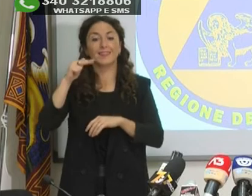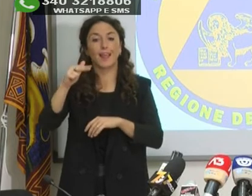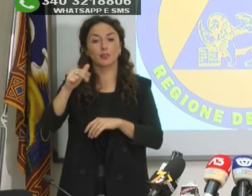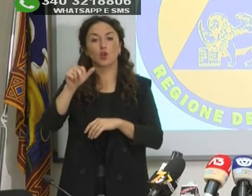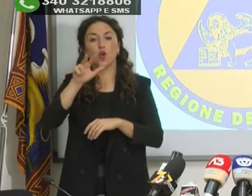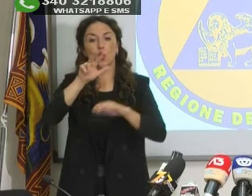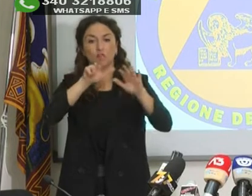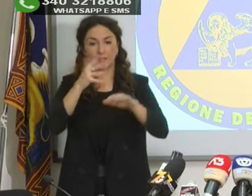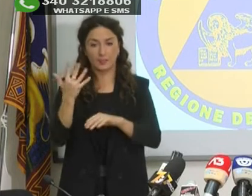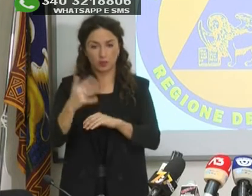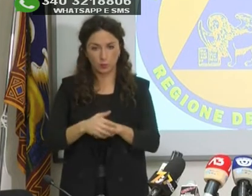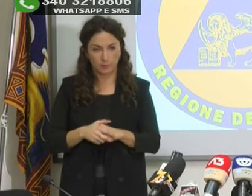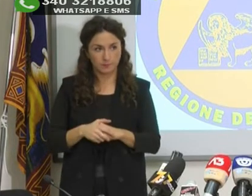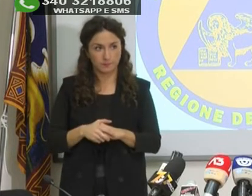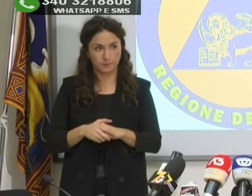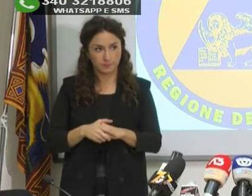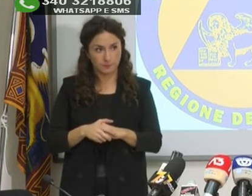terzo 85.